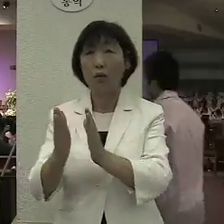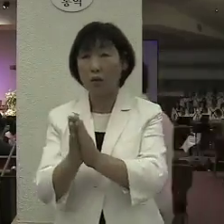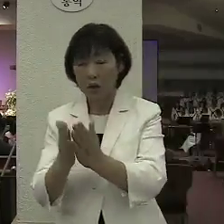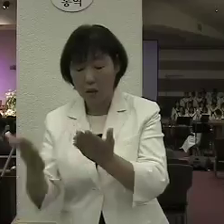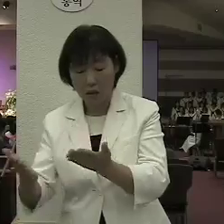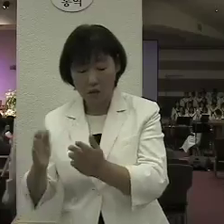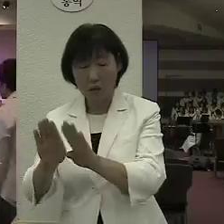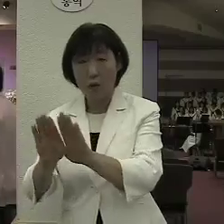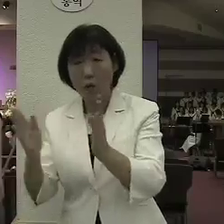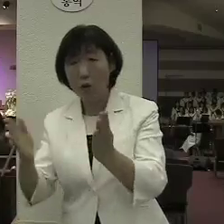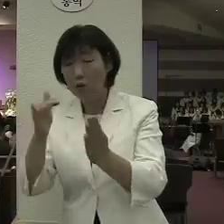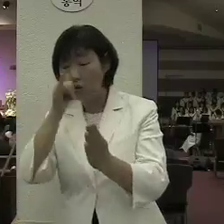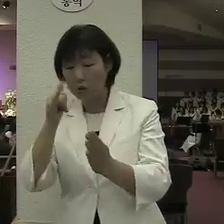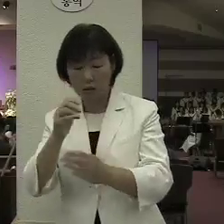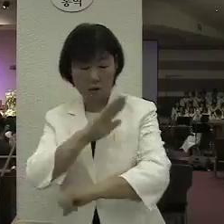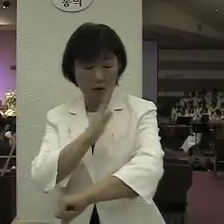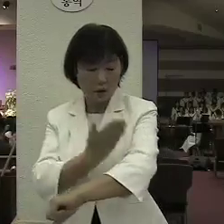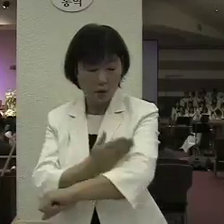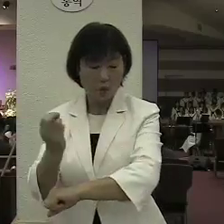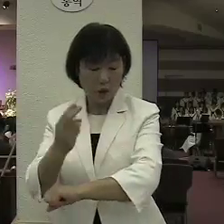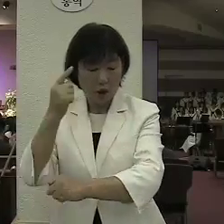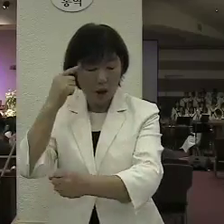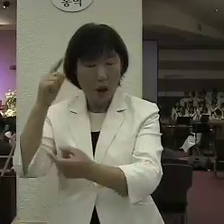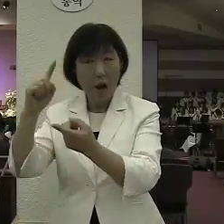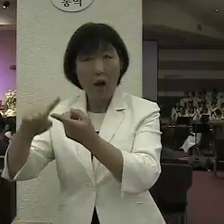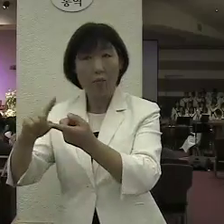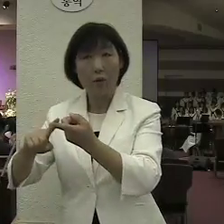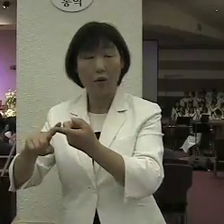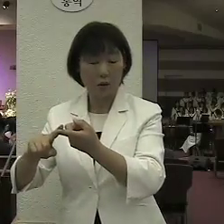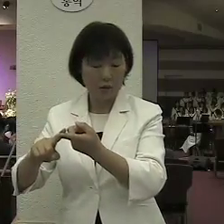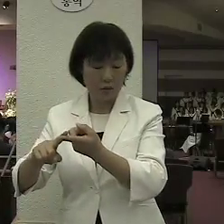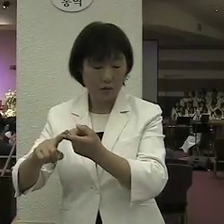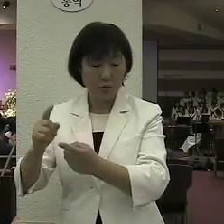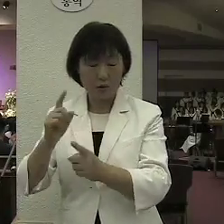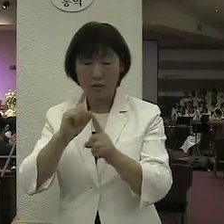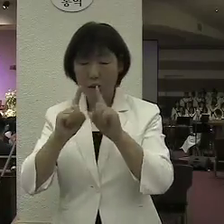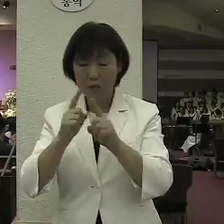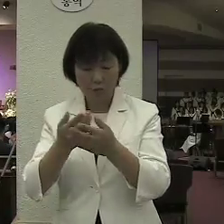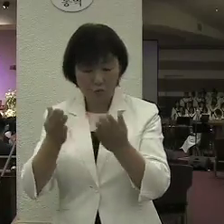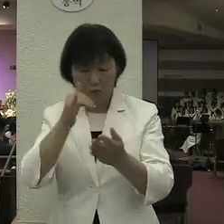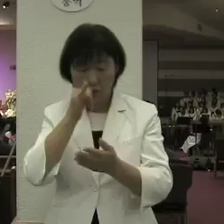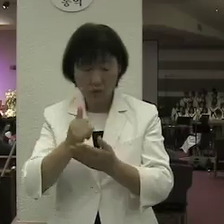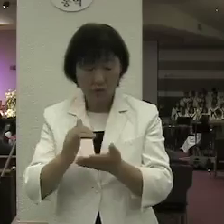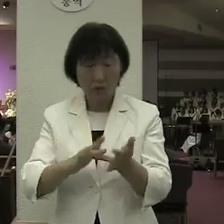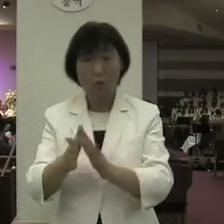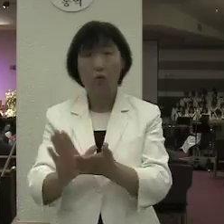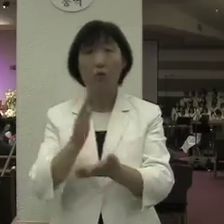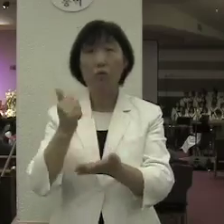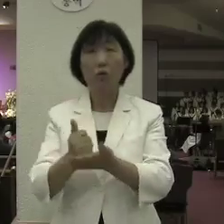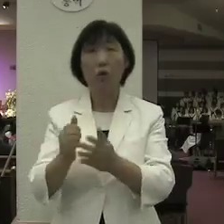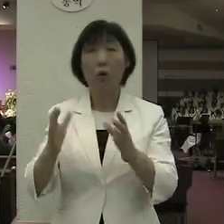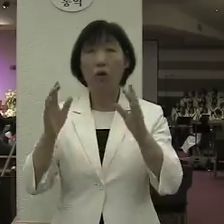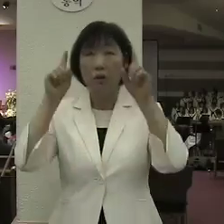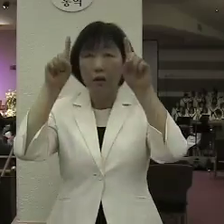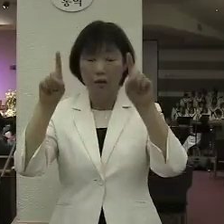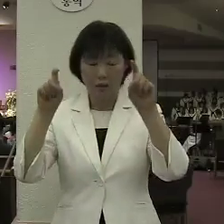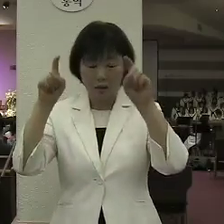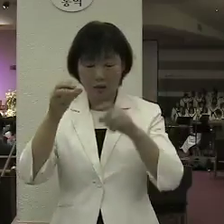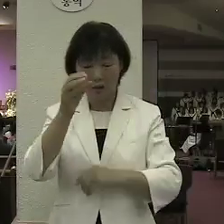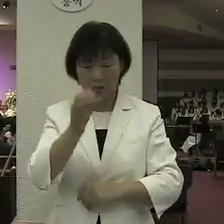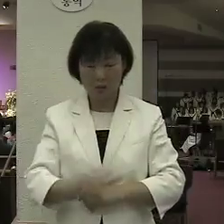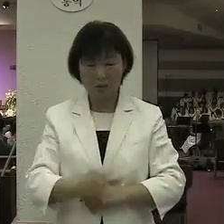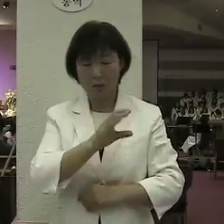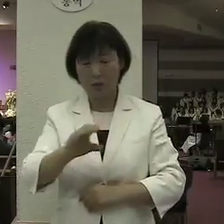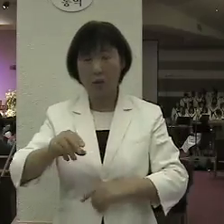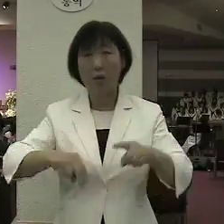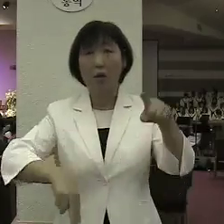그가 합당하다고 말씀해 주시고 있습니다. 6절 말씀에서도 그 내가 보니 보좌와 내 생물과 장로들